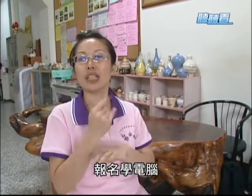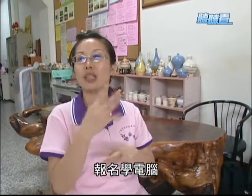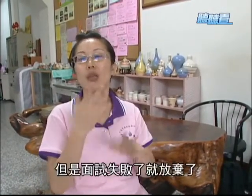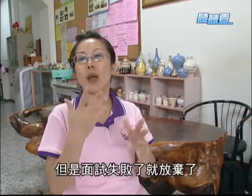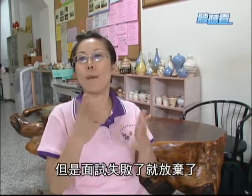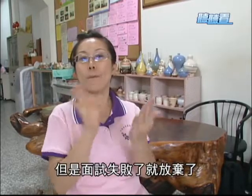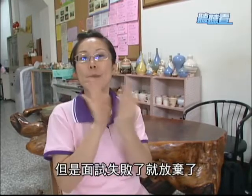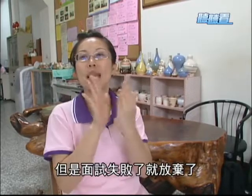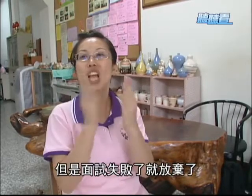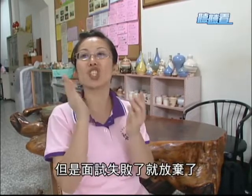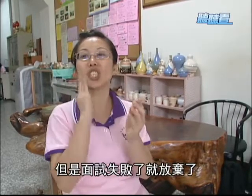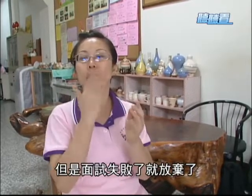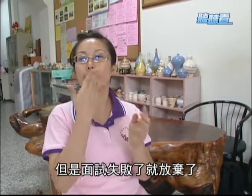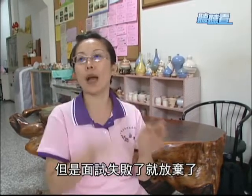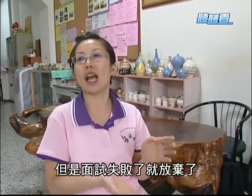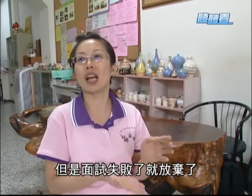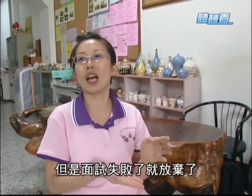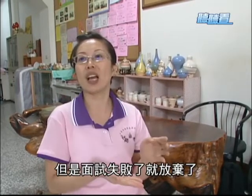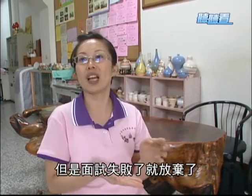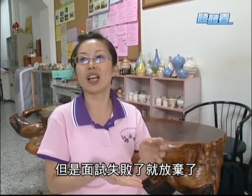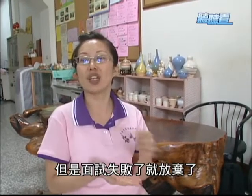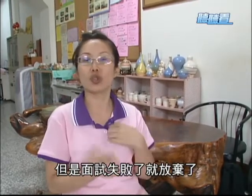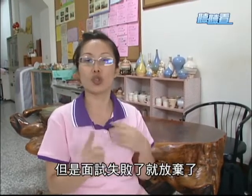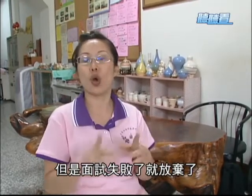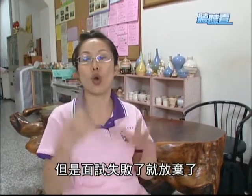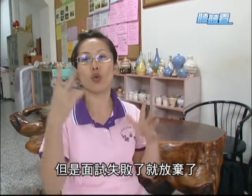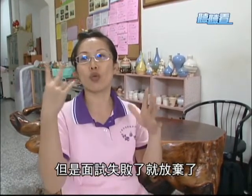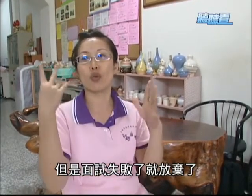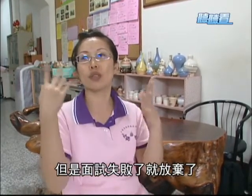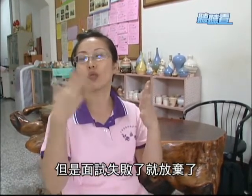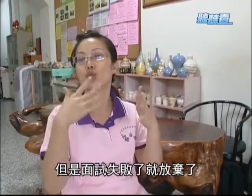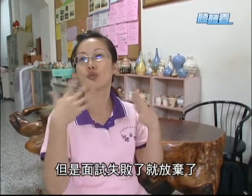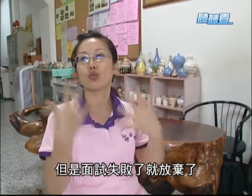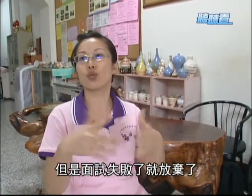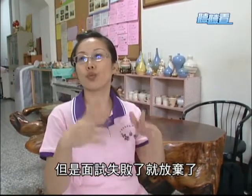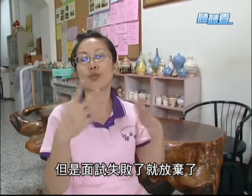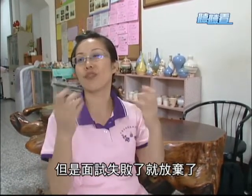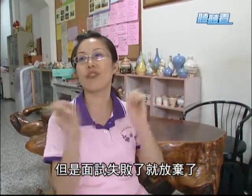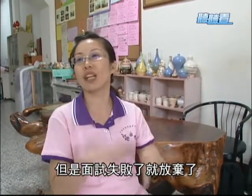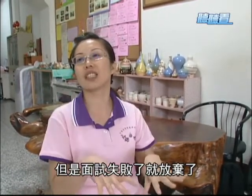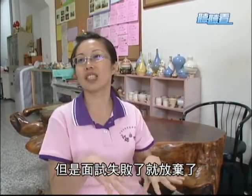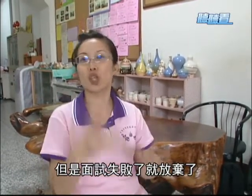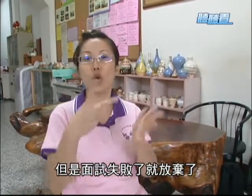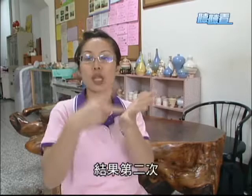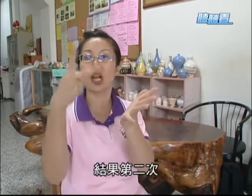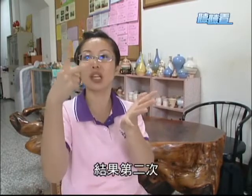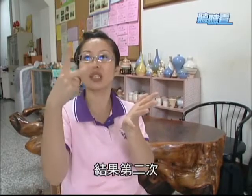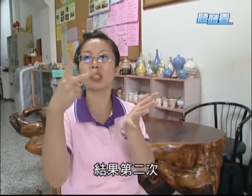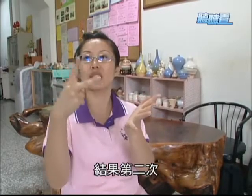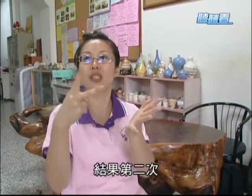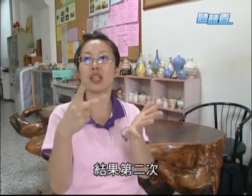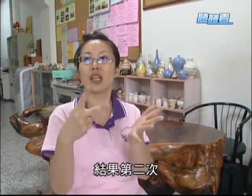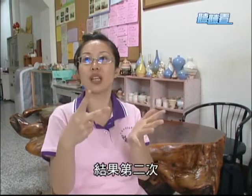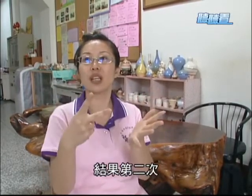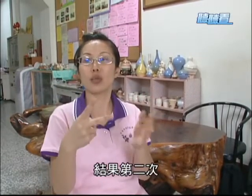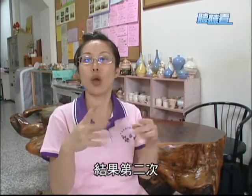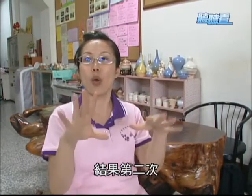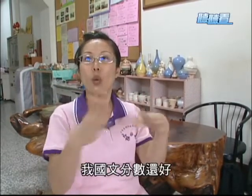是面试失败了，就把做电视，对吧？